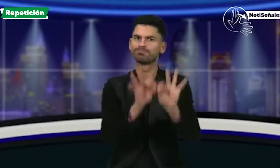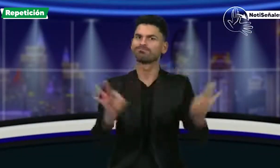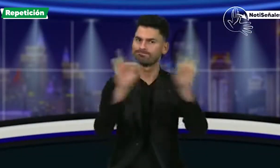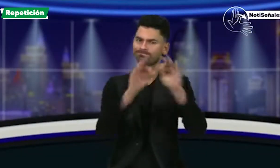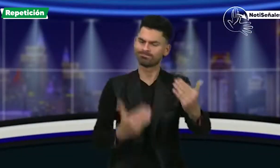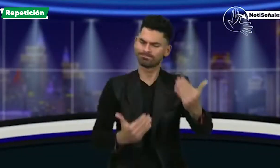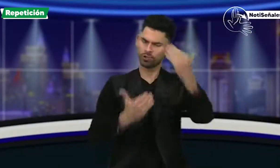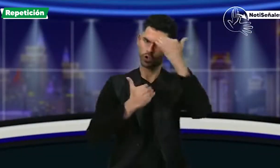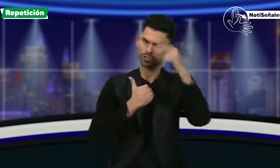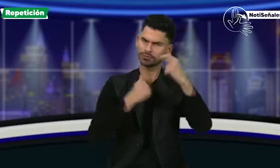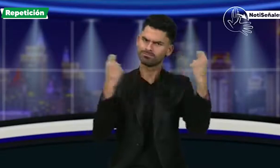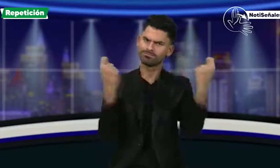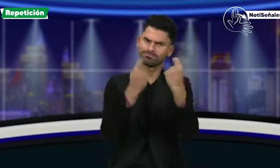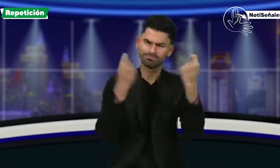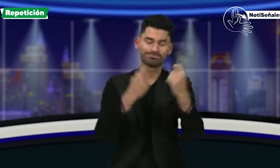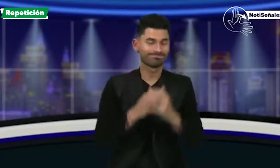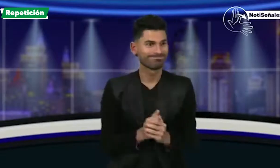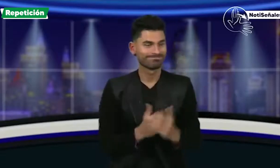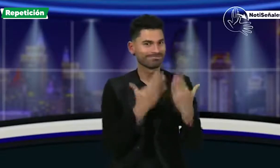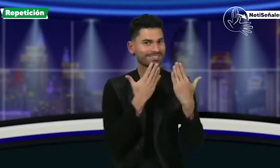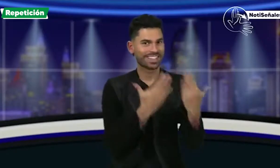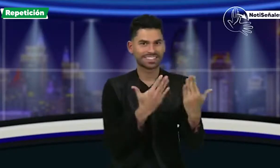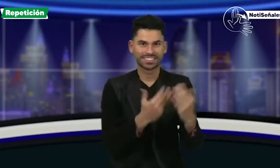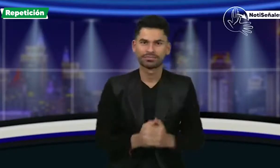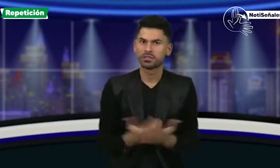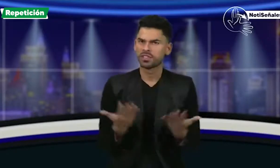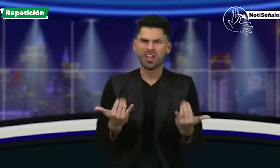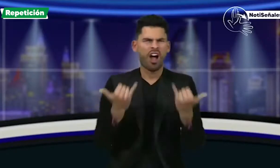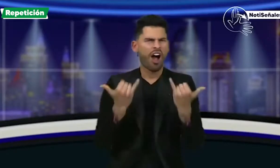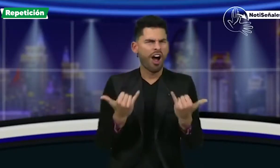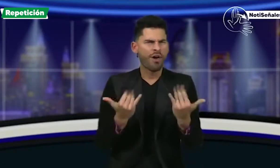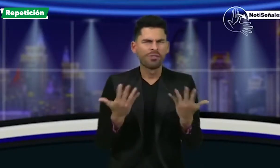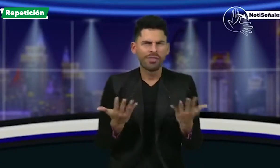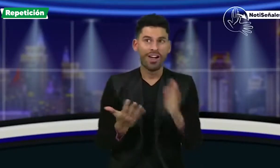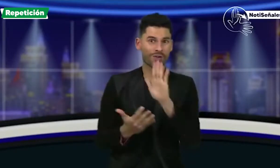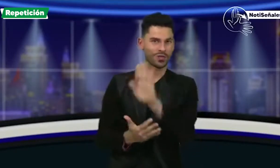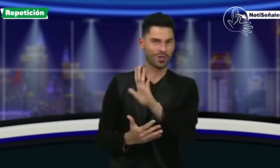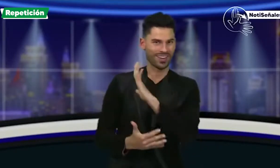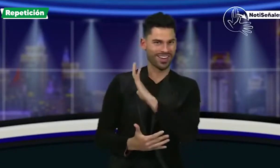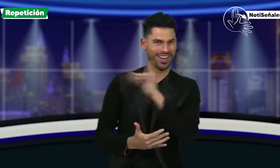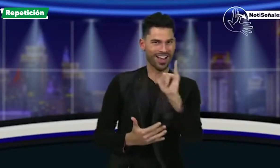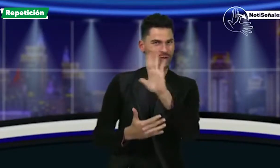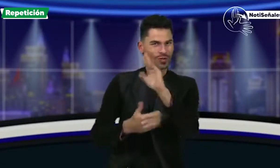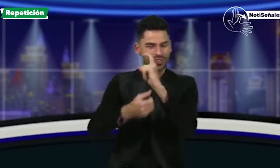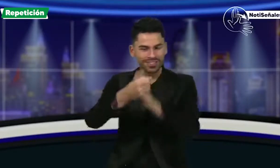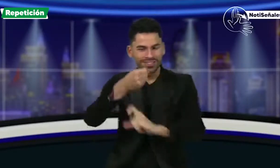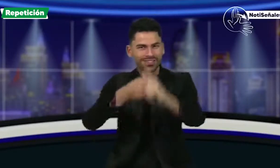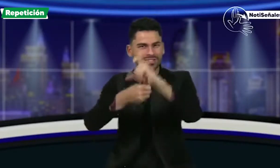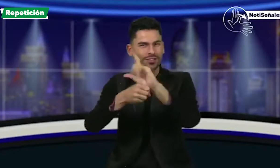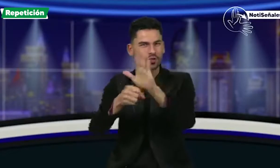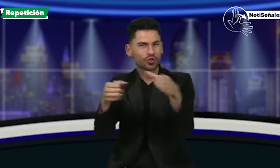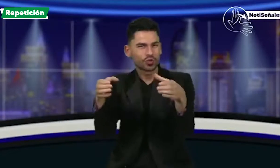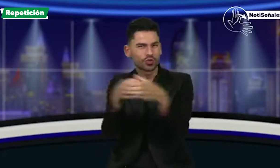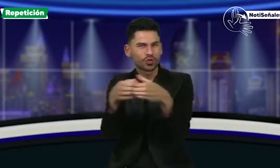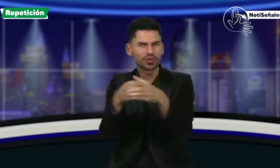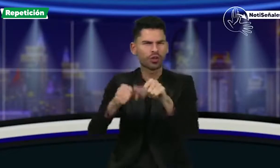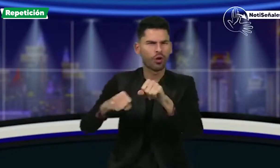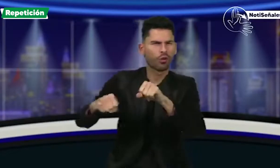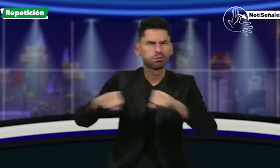Gracias Henry Por Esta Información Que Es Muy Importante Sobre La Toma De Conciencia Y Nuestra Campaña Ahora